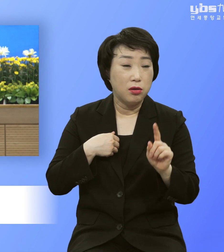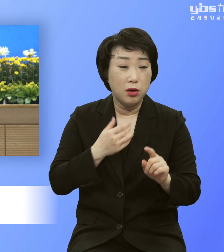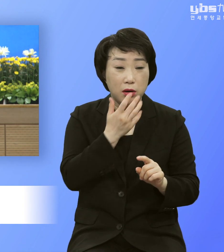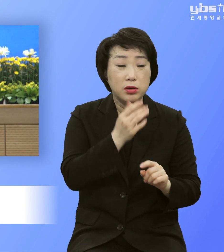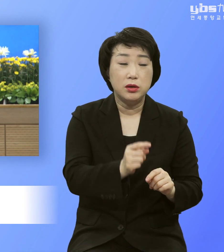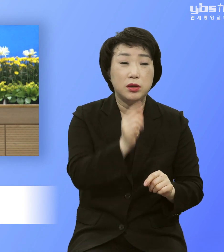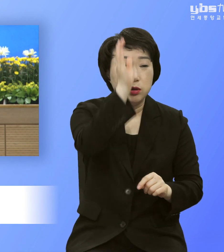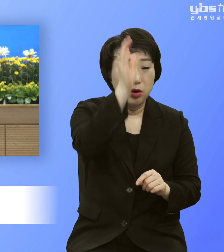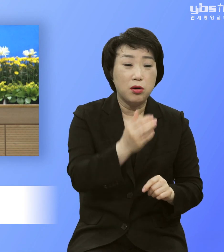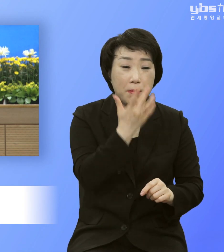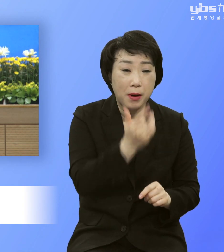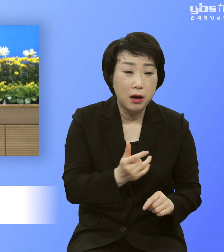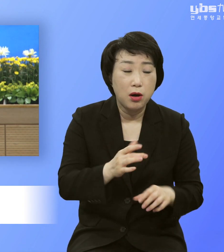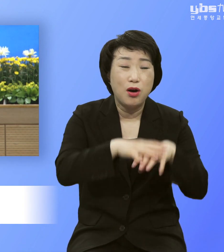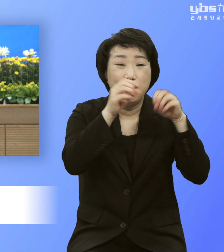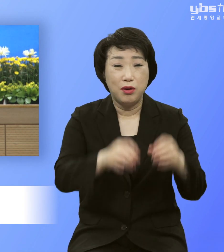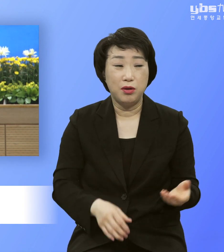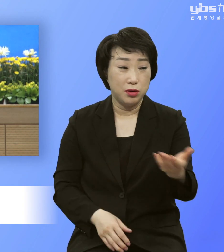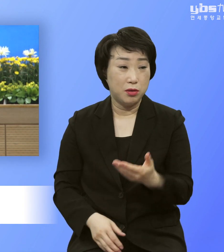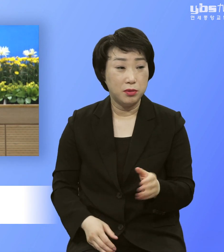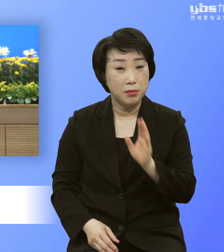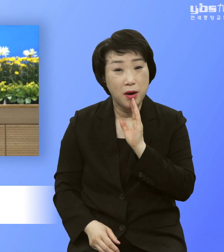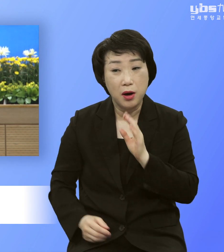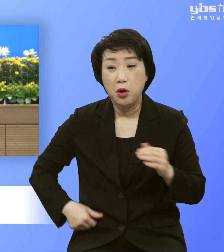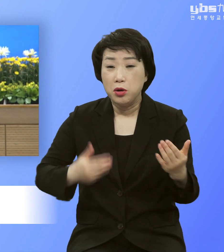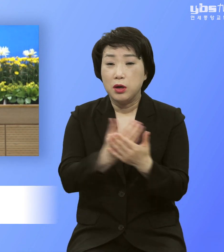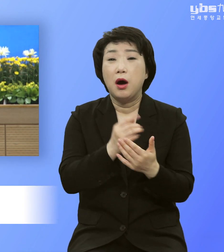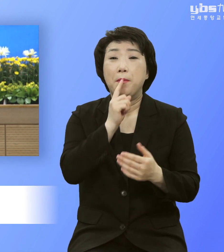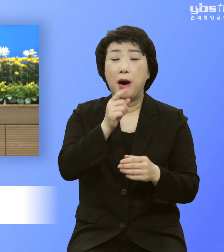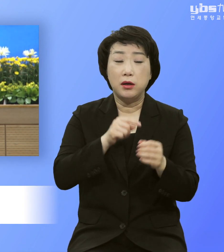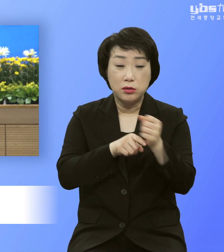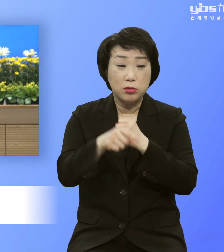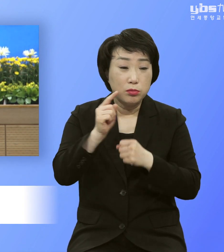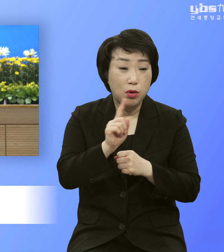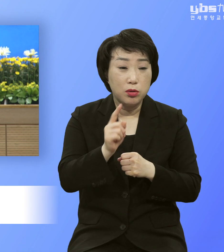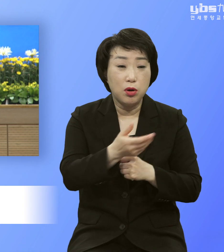거예요. 회개하라는 말이 아무 의미가 없다 이 말이에요.